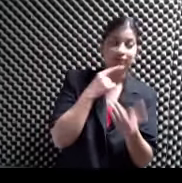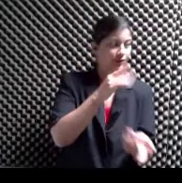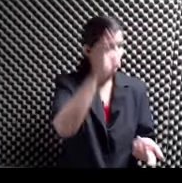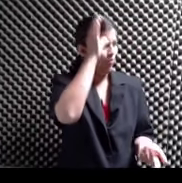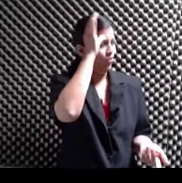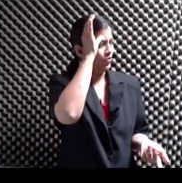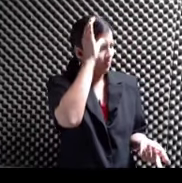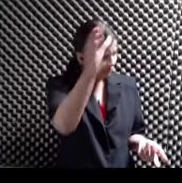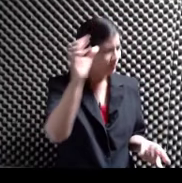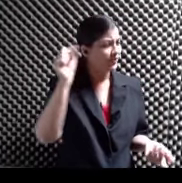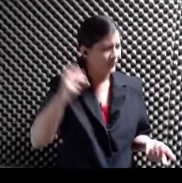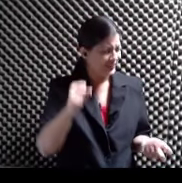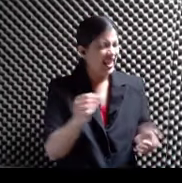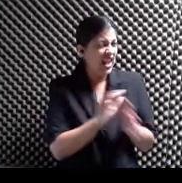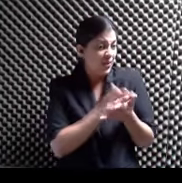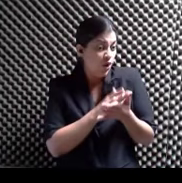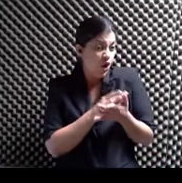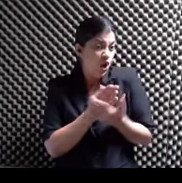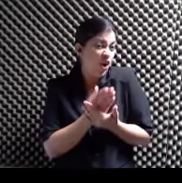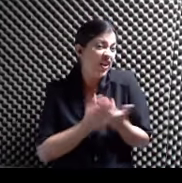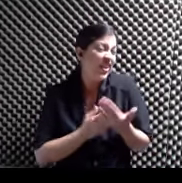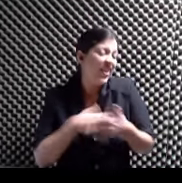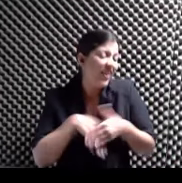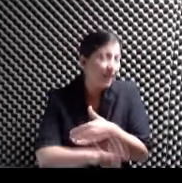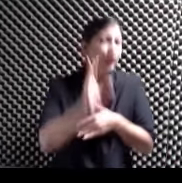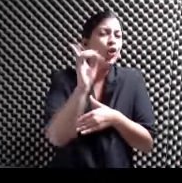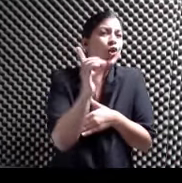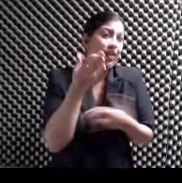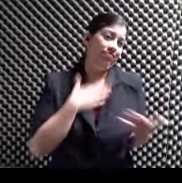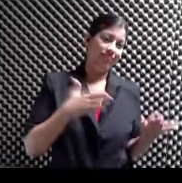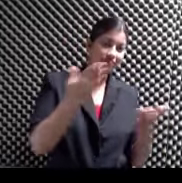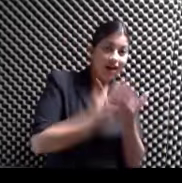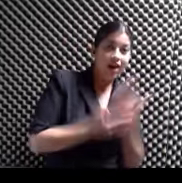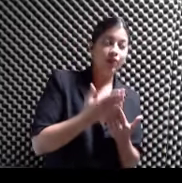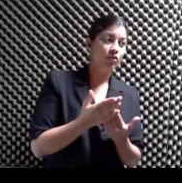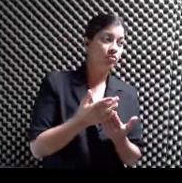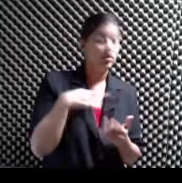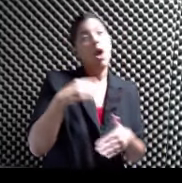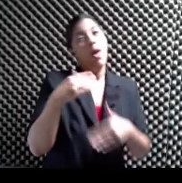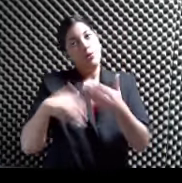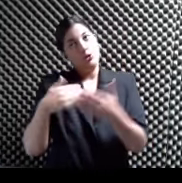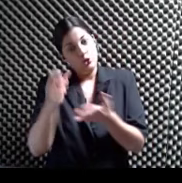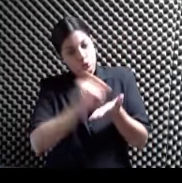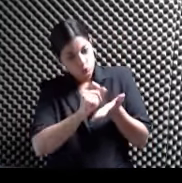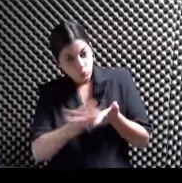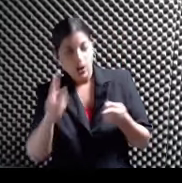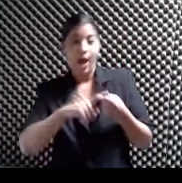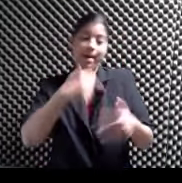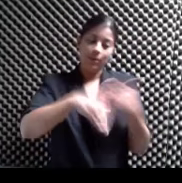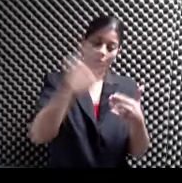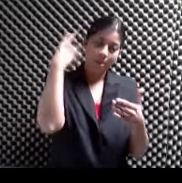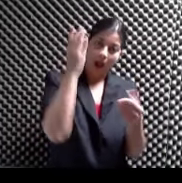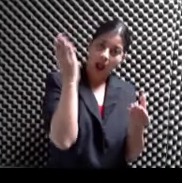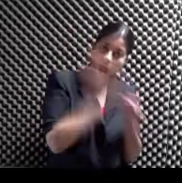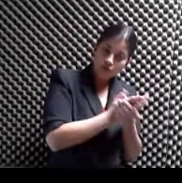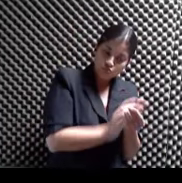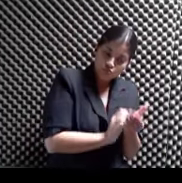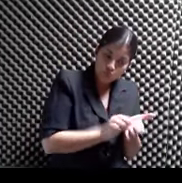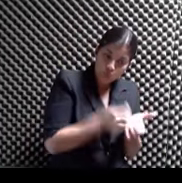Nació de las manos Nació de las manos Bueno primero El proceso escritural El proceso de Encuadernarlo Y de Y de hacer El libro